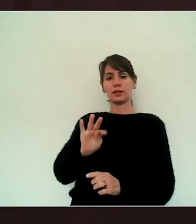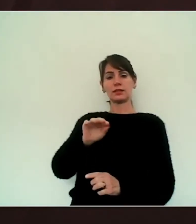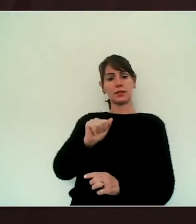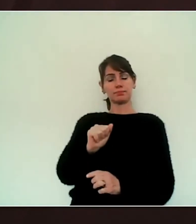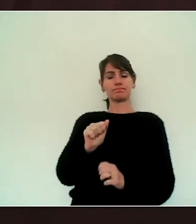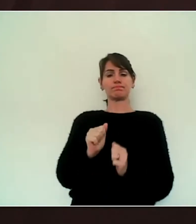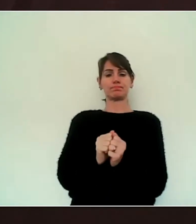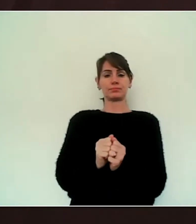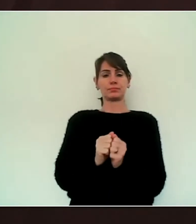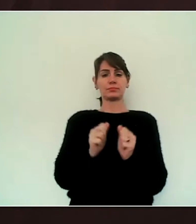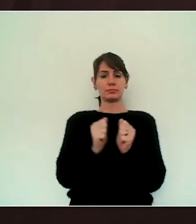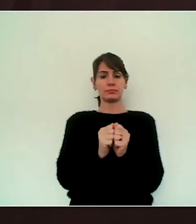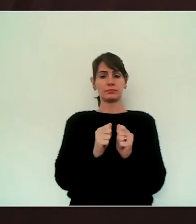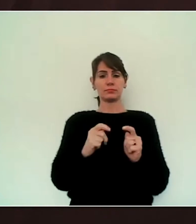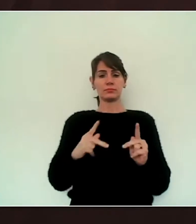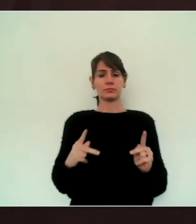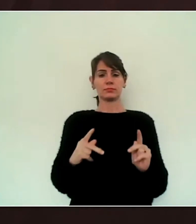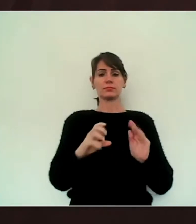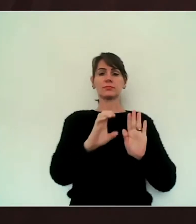versículo 6.